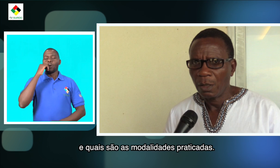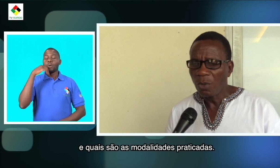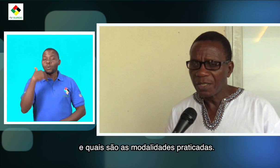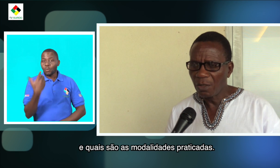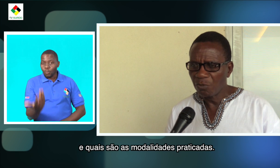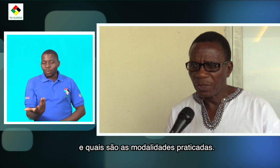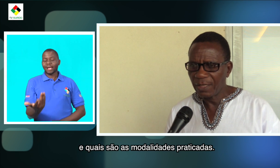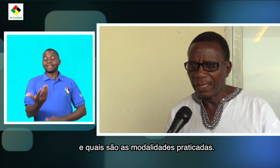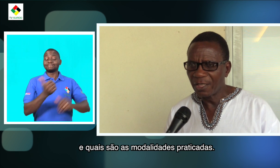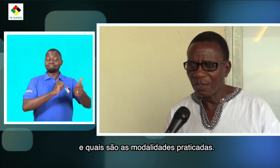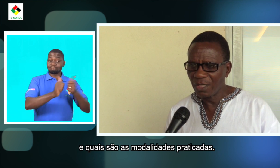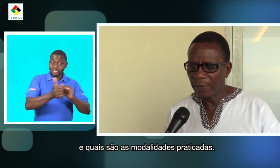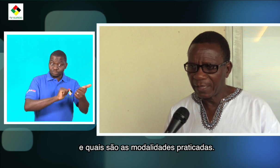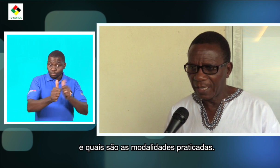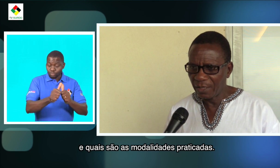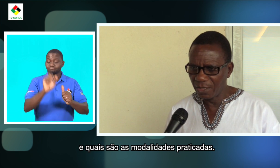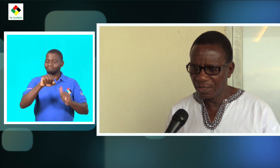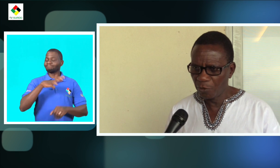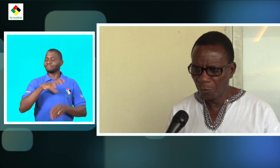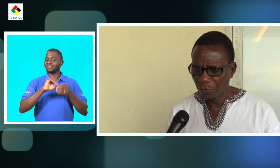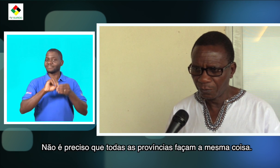Quais são as modalidades que estão sendo praticadas nesse desporto?